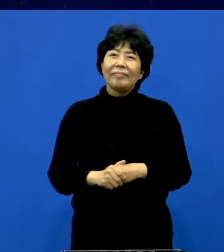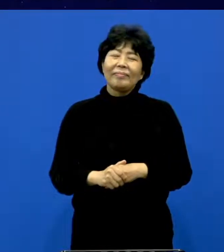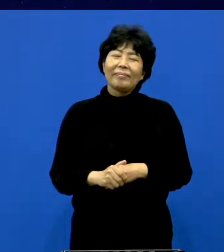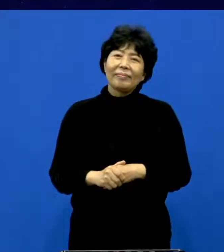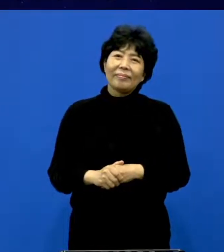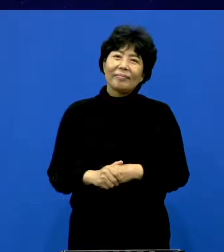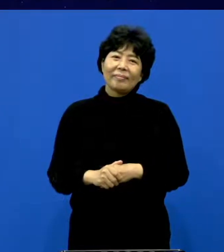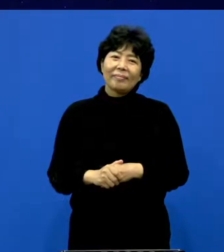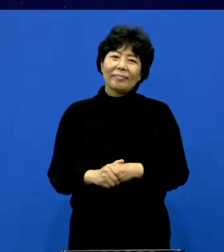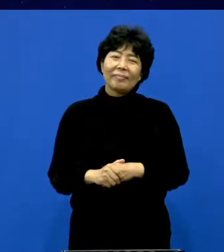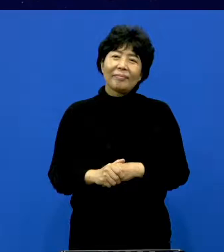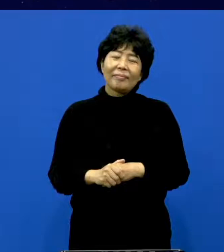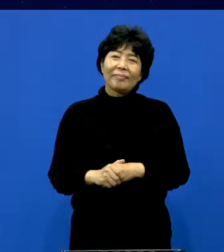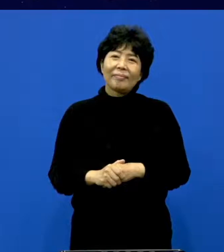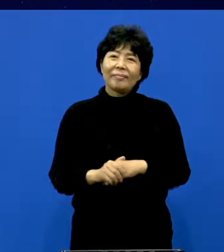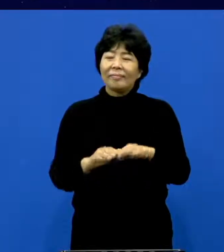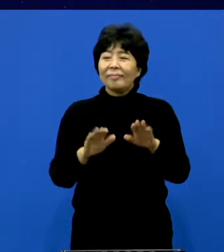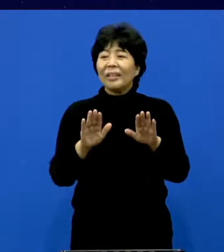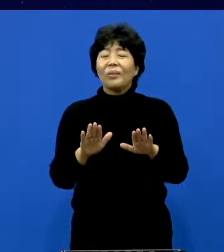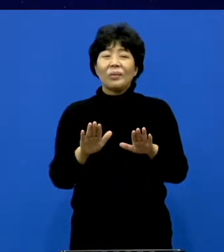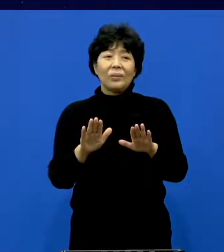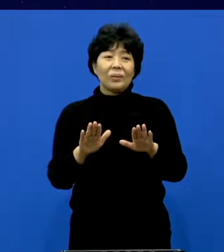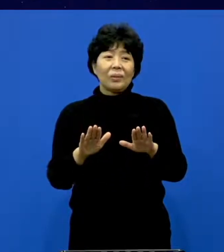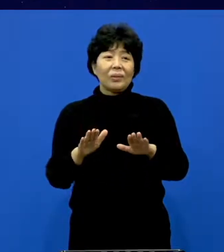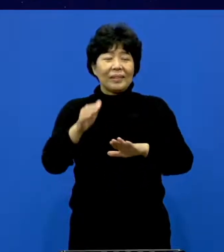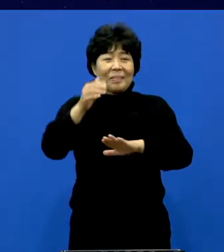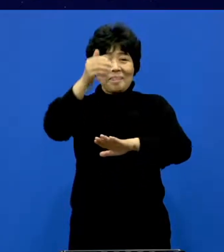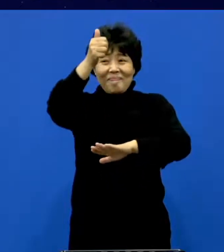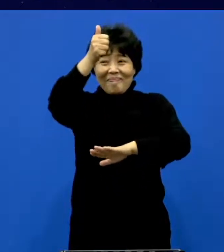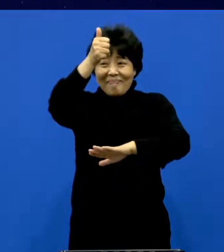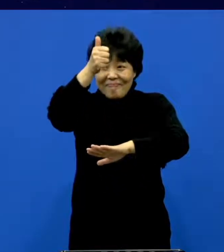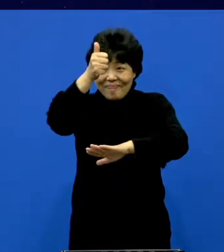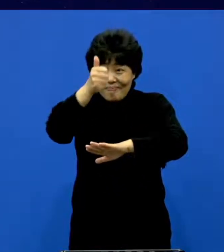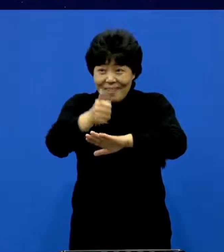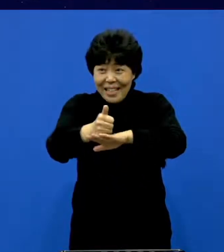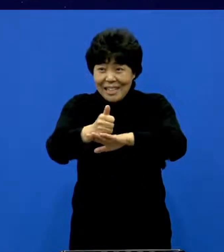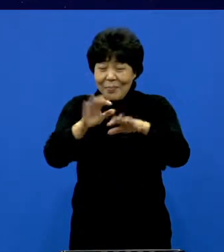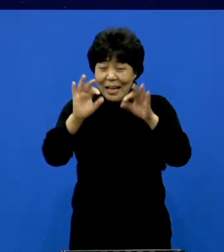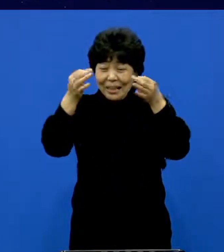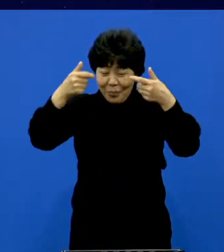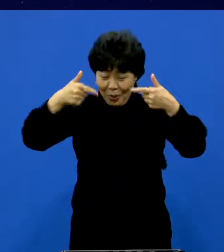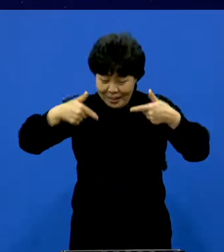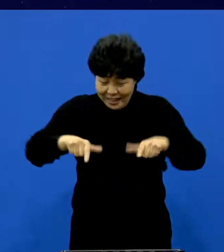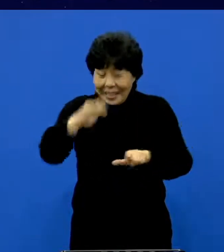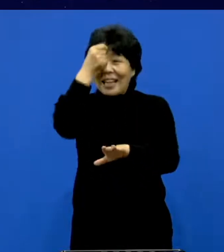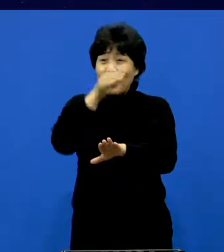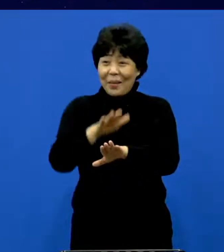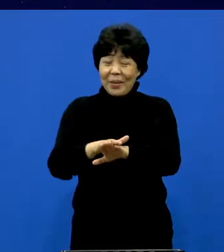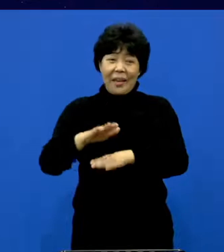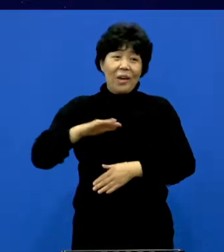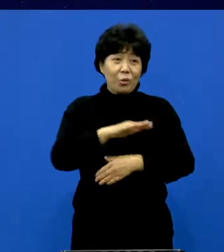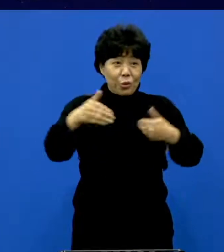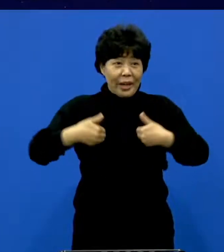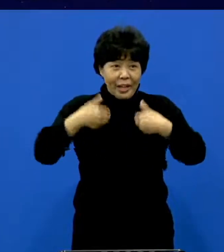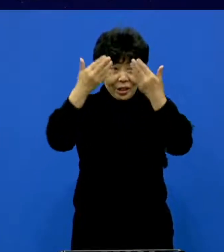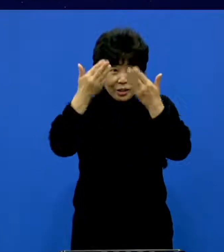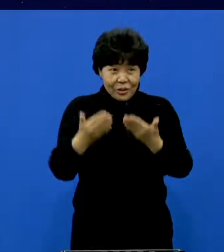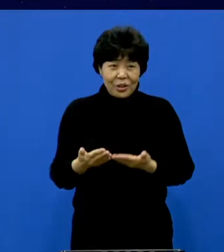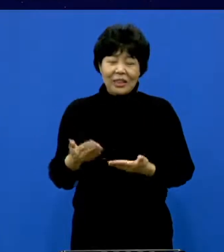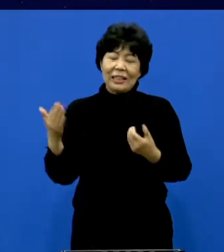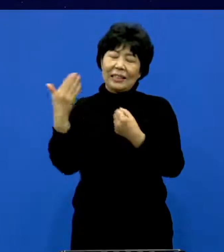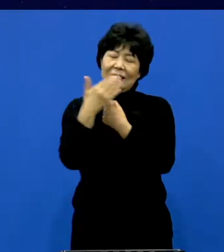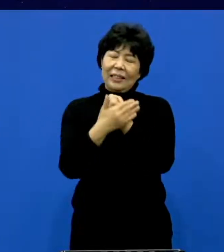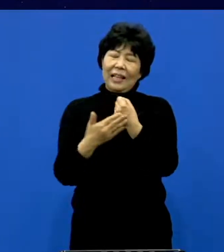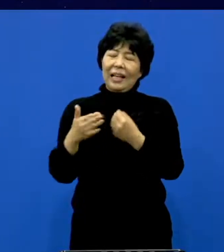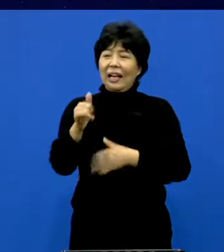같아요. 오늘 또 마지막 또 금요일 우리에게 주신 은혜가 있을 줄로 믿습니다.